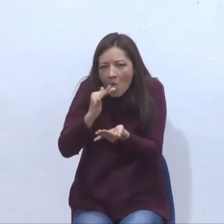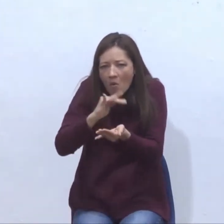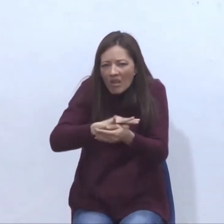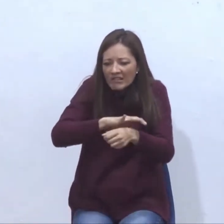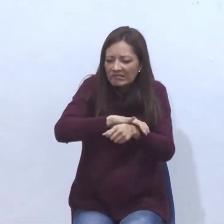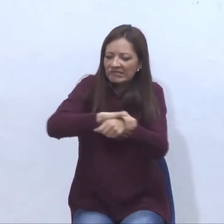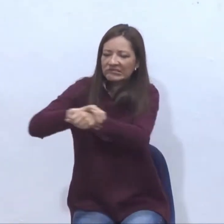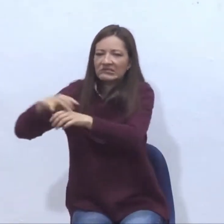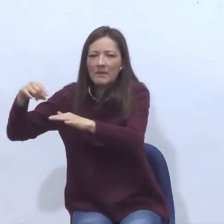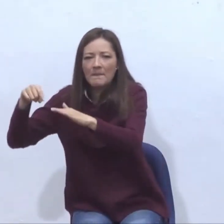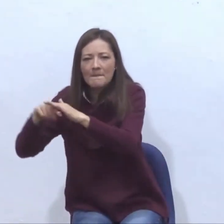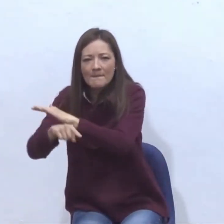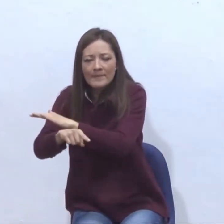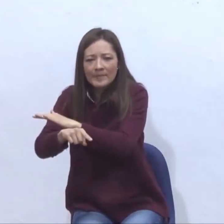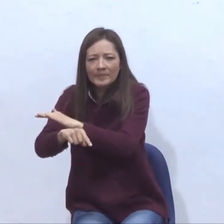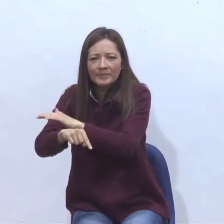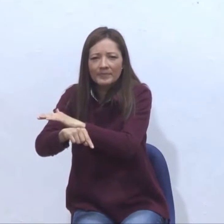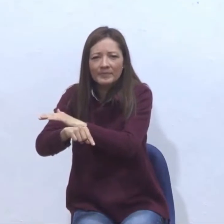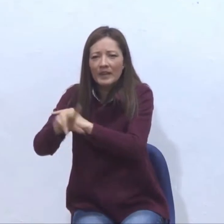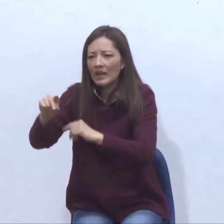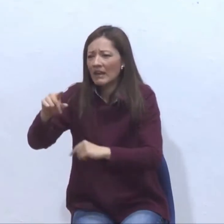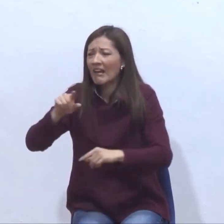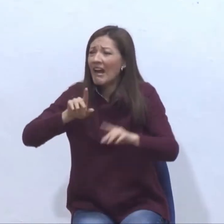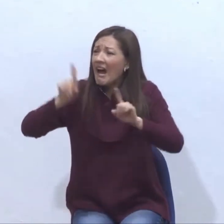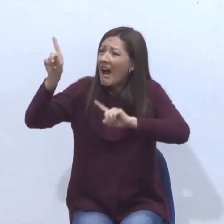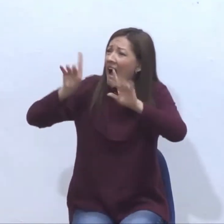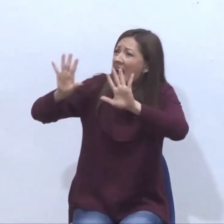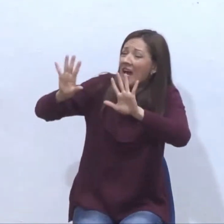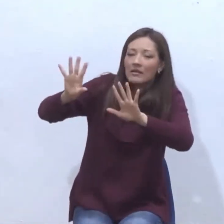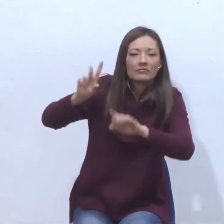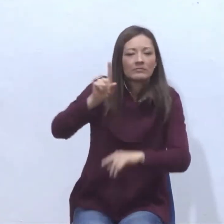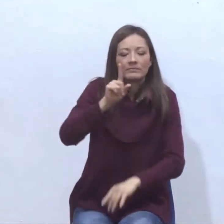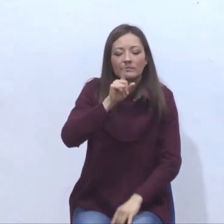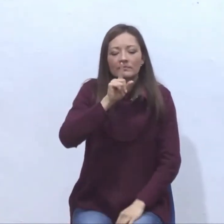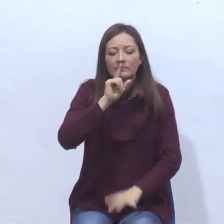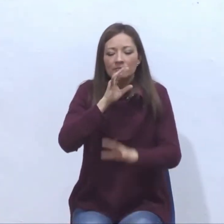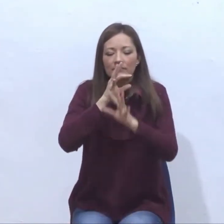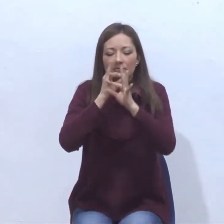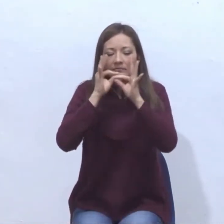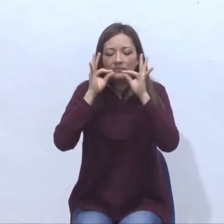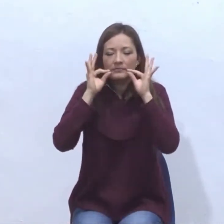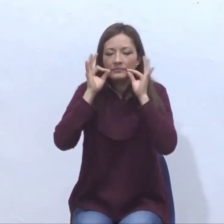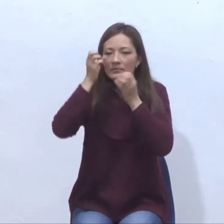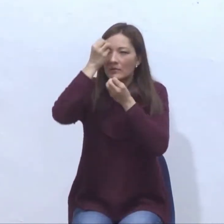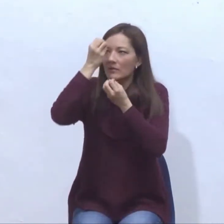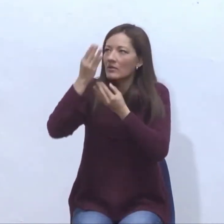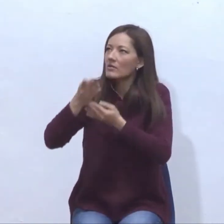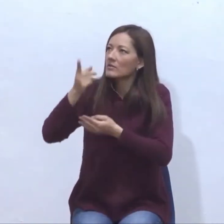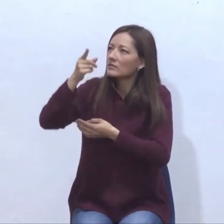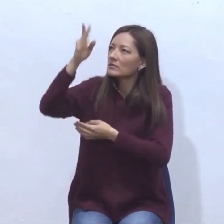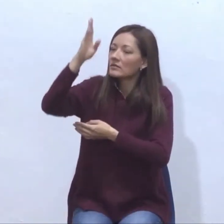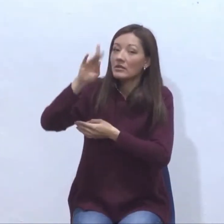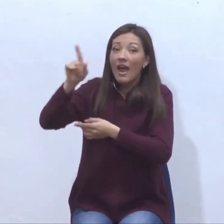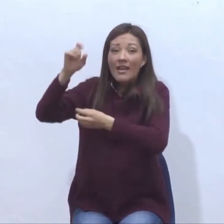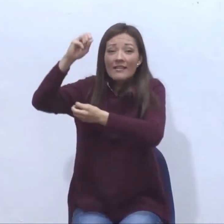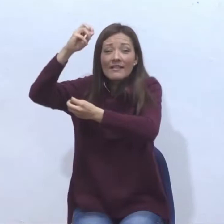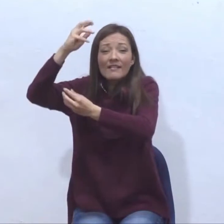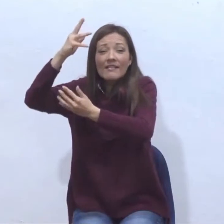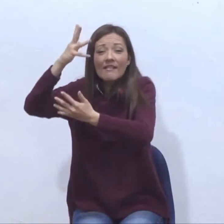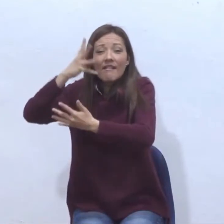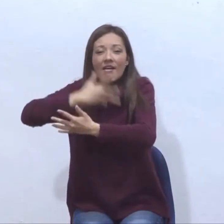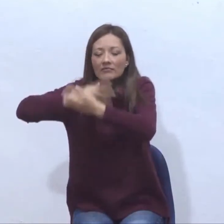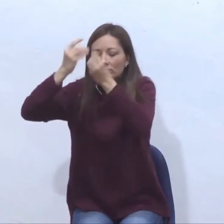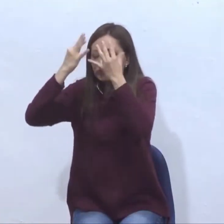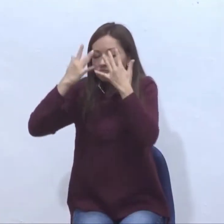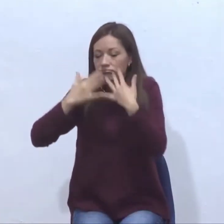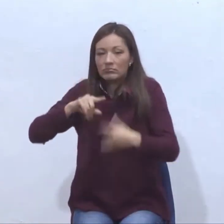llevado al matadero, que Él no se quejó, sino que guardó silencio en obediencia al Padre, fue derramada la gracia para